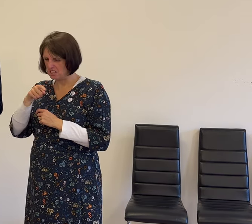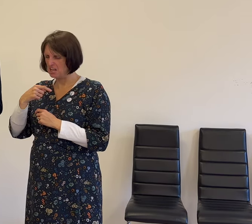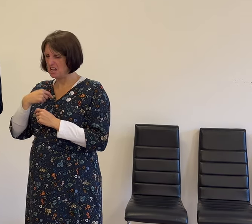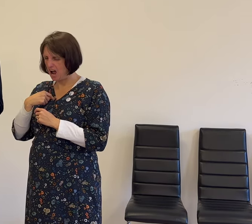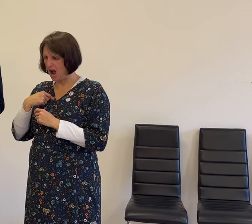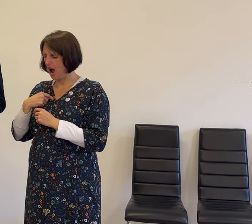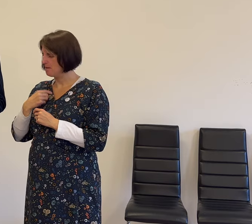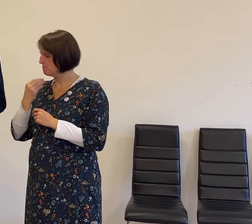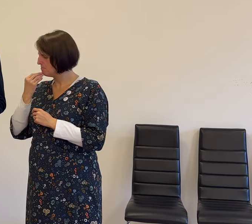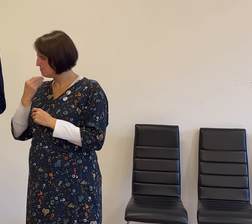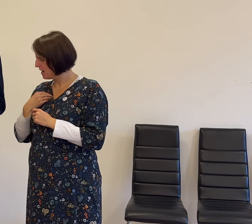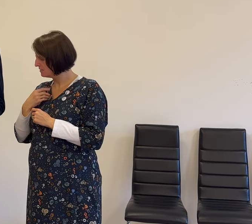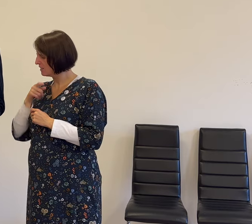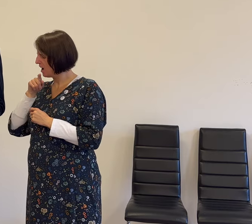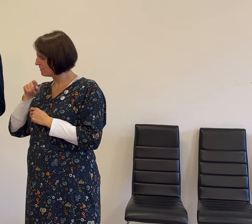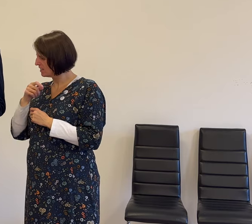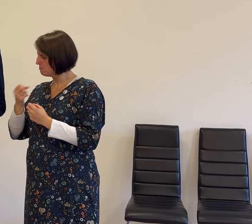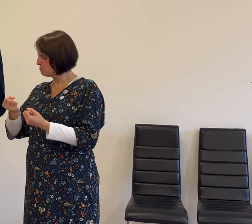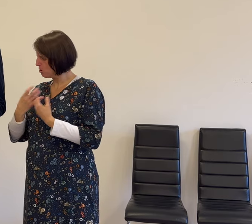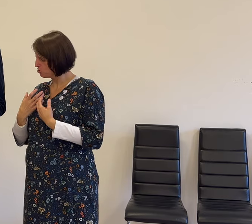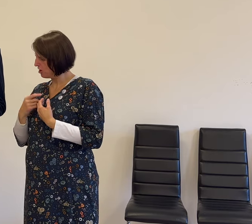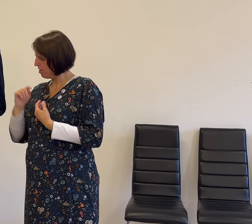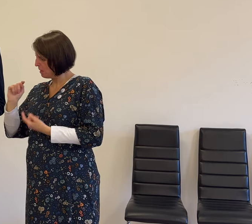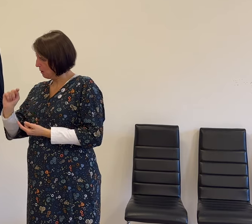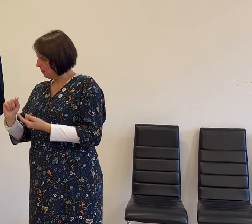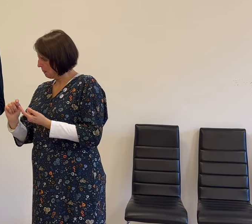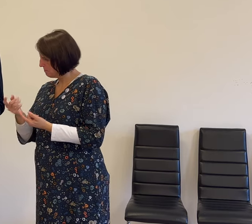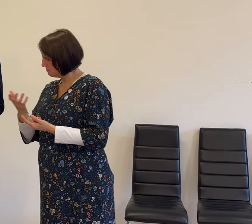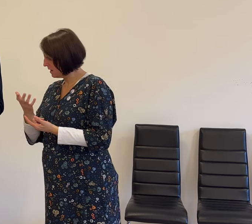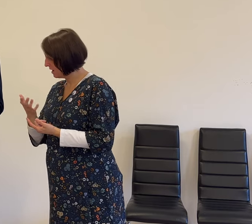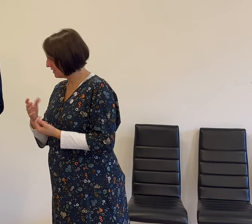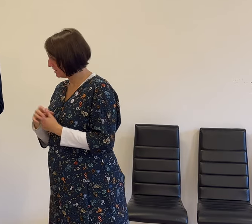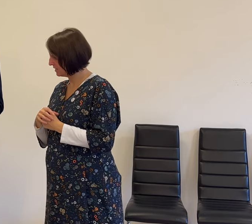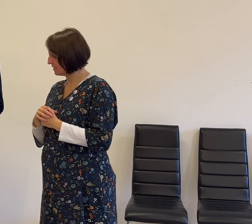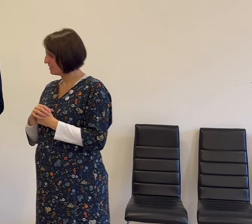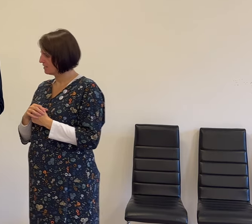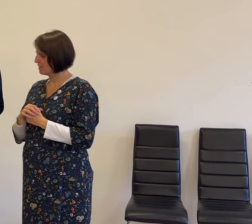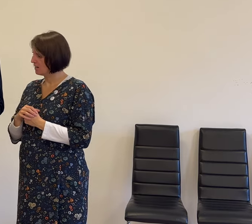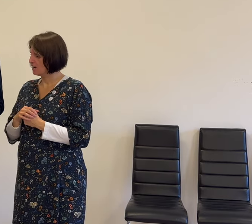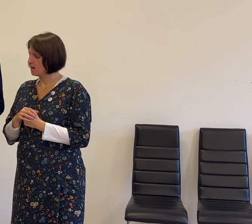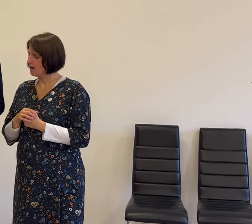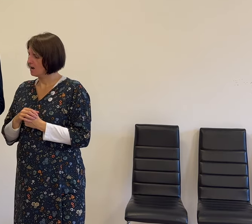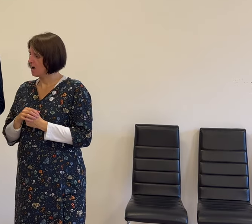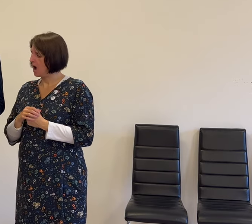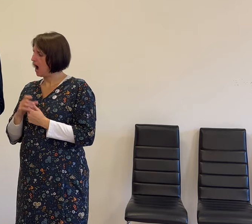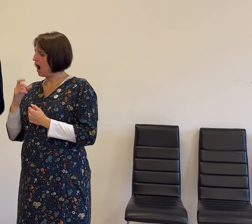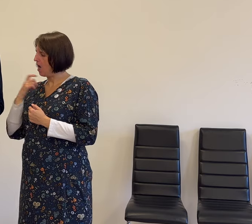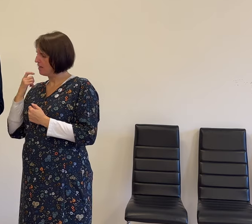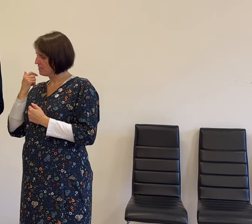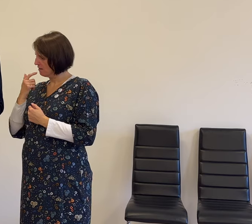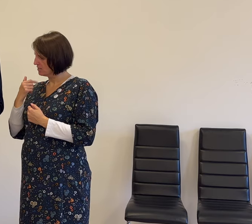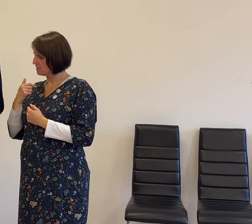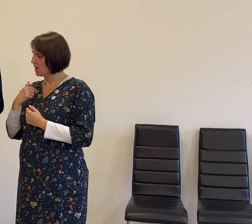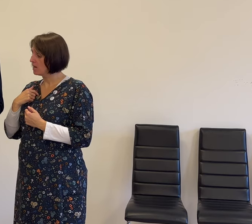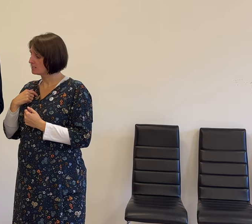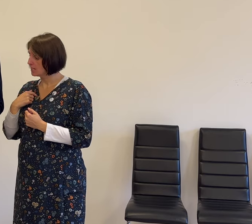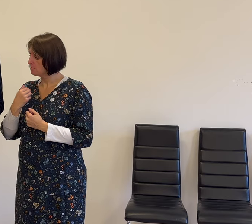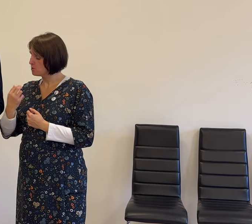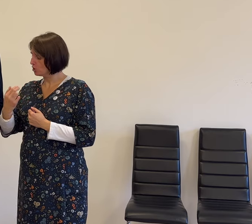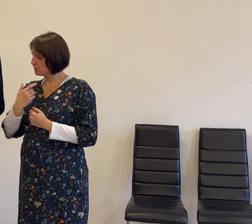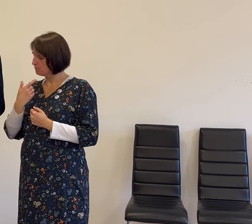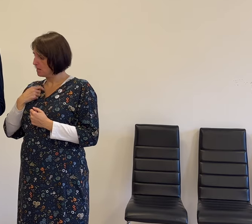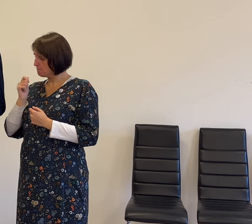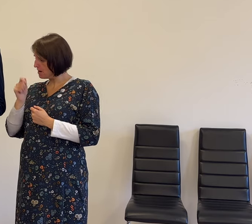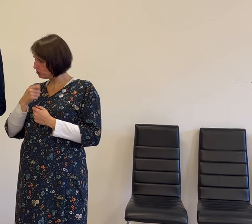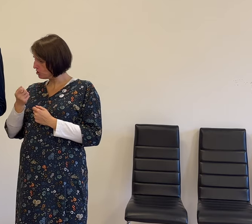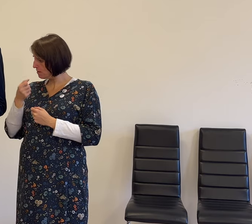že na mě jdeš zholí? A Pelištejec zlořečil Davidovi skrze své bohy. Pokřikoval na Davida, pojď ke mně, ať vydám tvé tělo